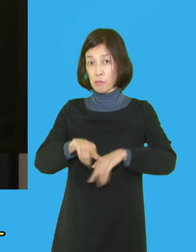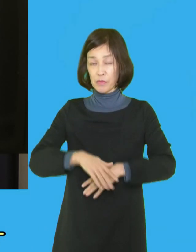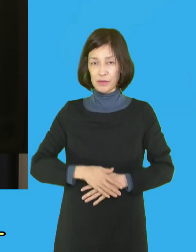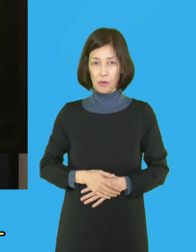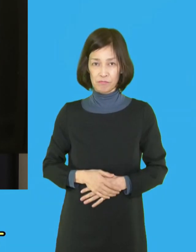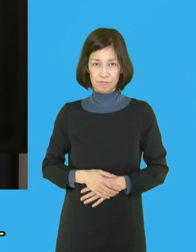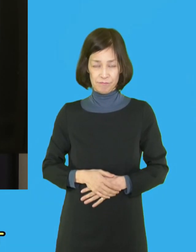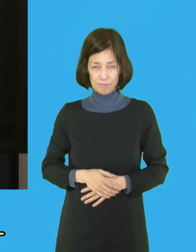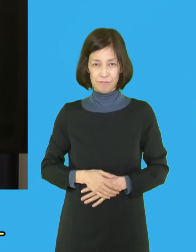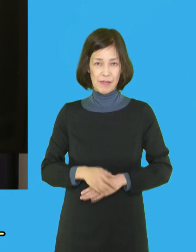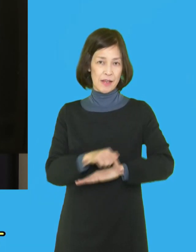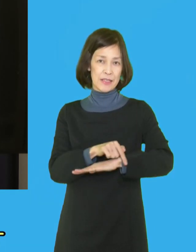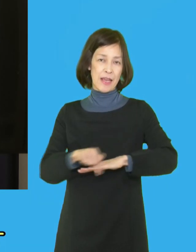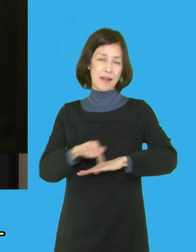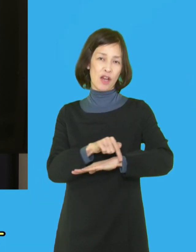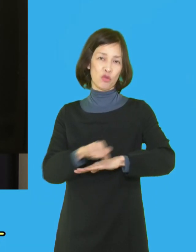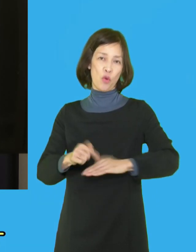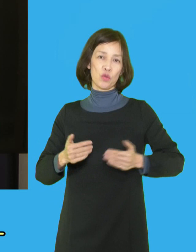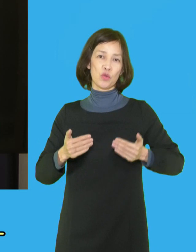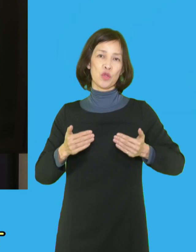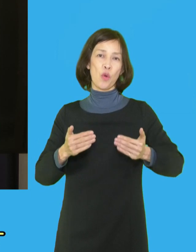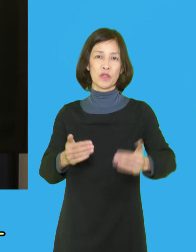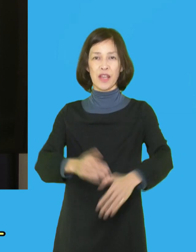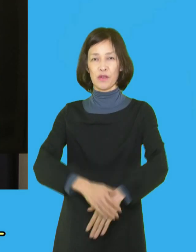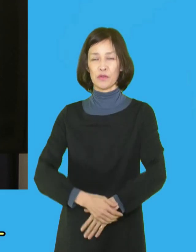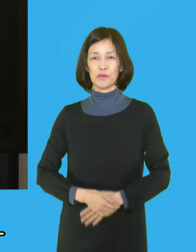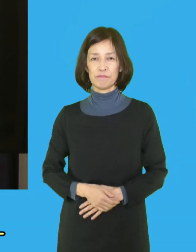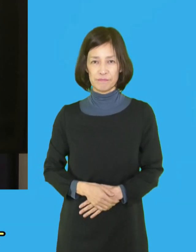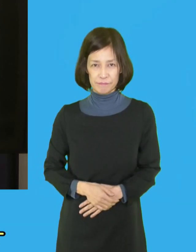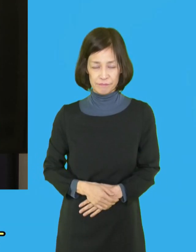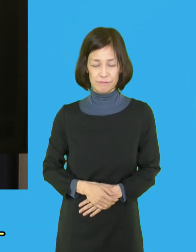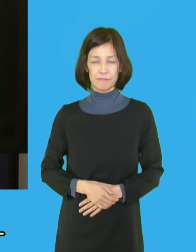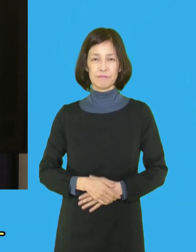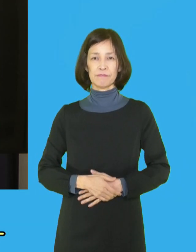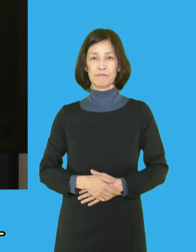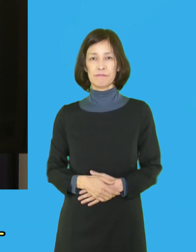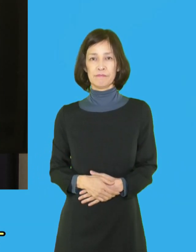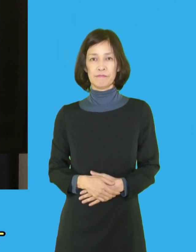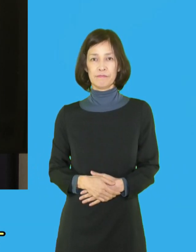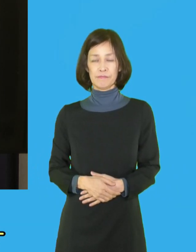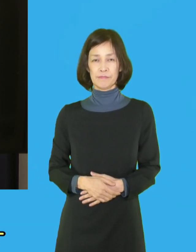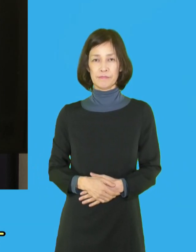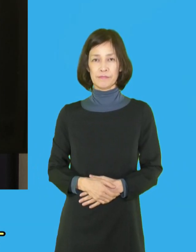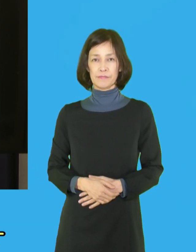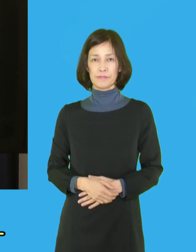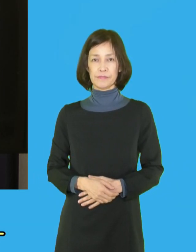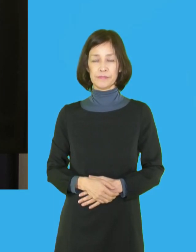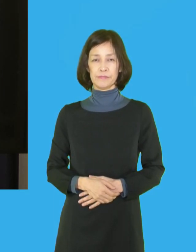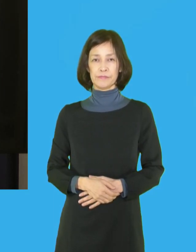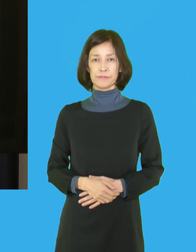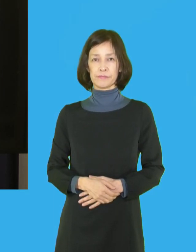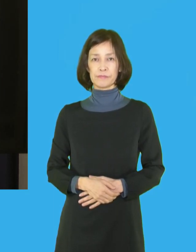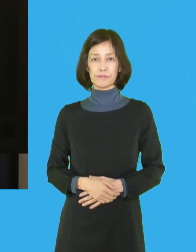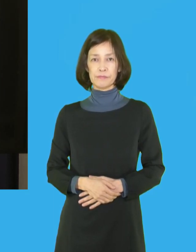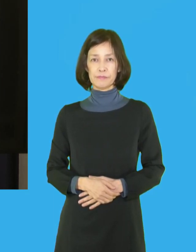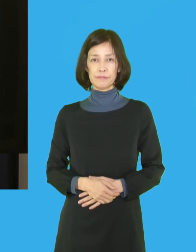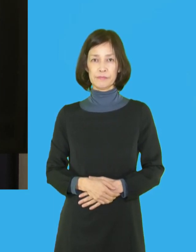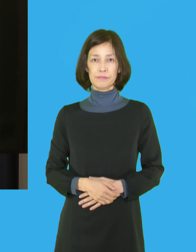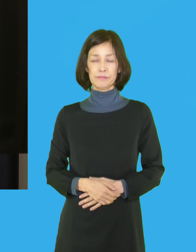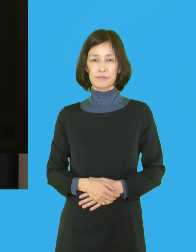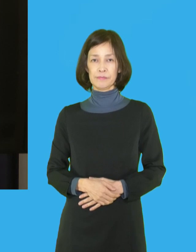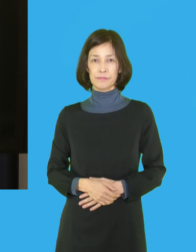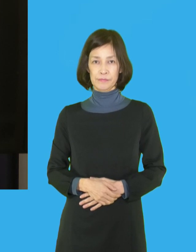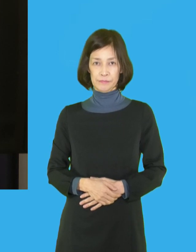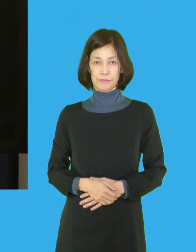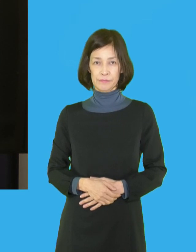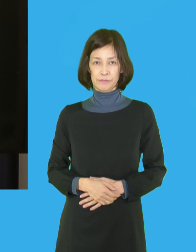市の ICT 戦略を遂行していくというようなことを行ってまいります。はい、まあ、